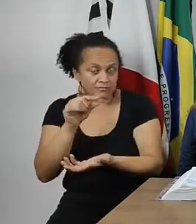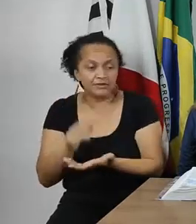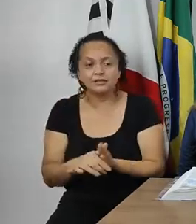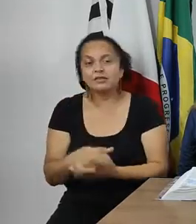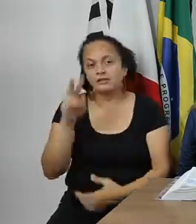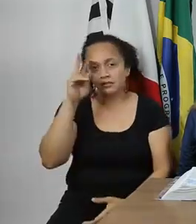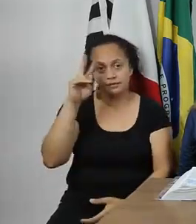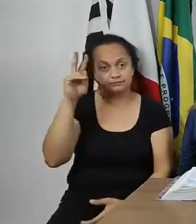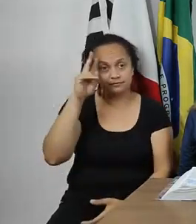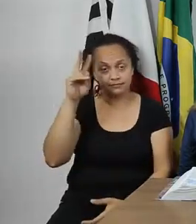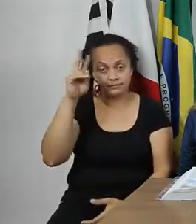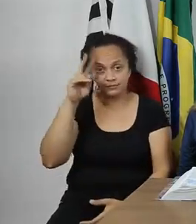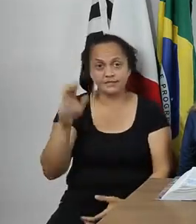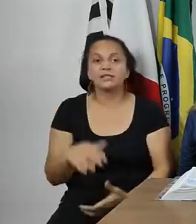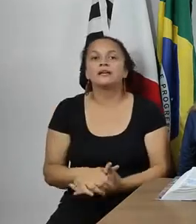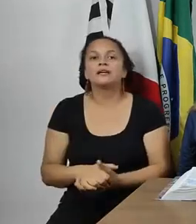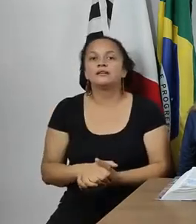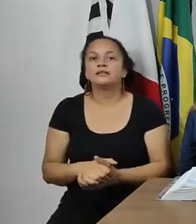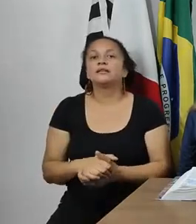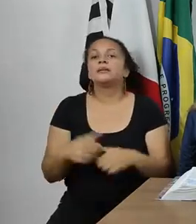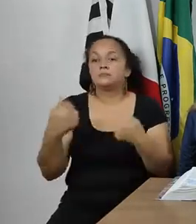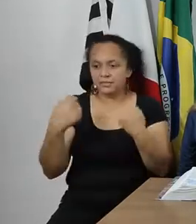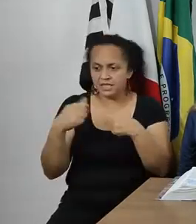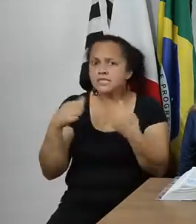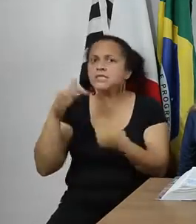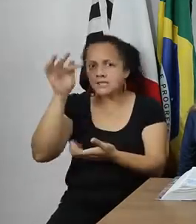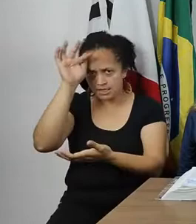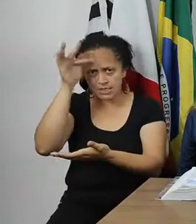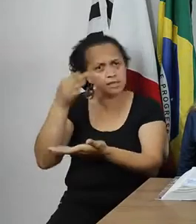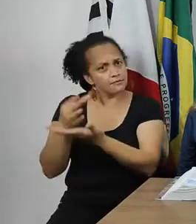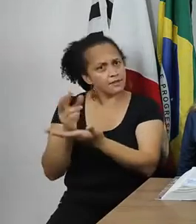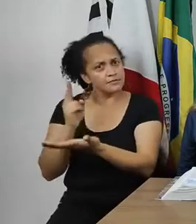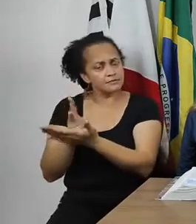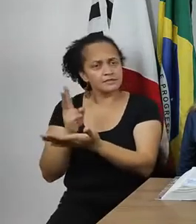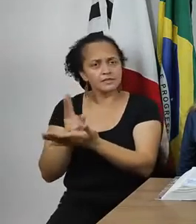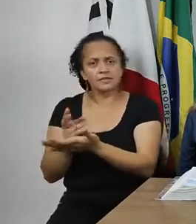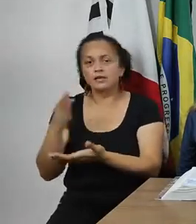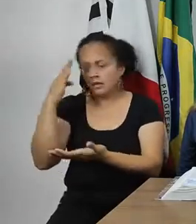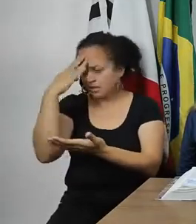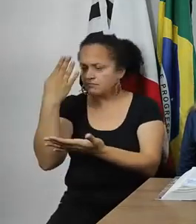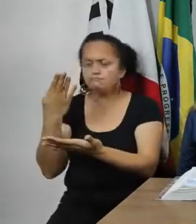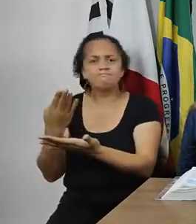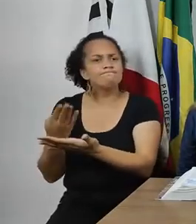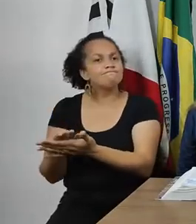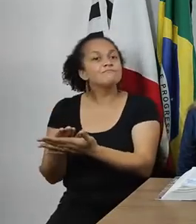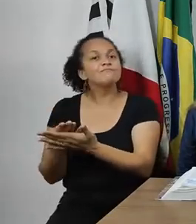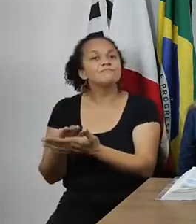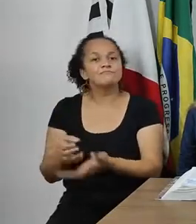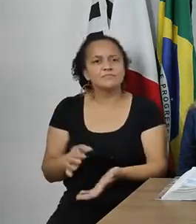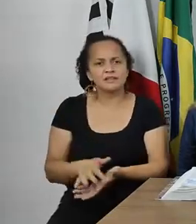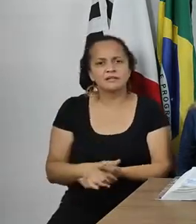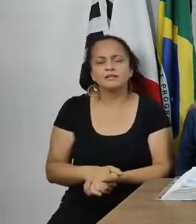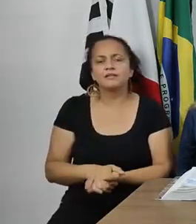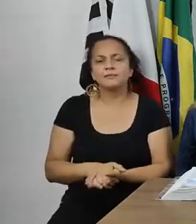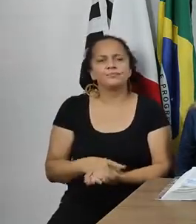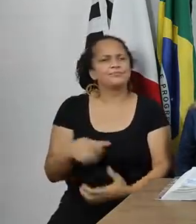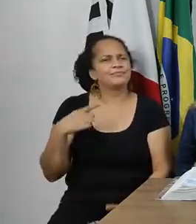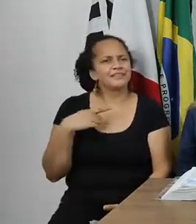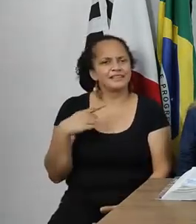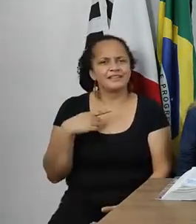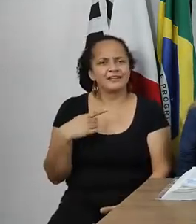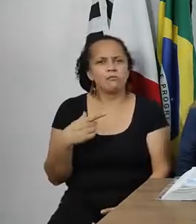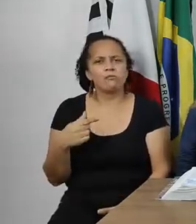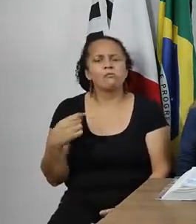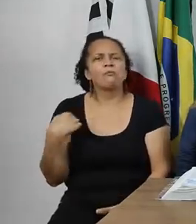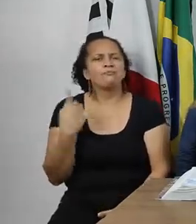fé atuou, ele creu contra a esperança, ele creu contra a esperança. Muitas vezes a gente pensa que a esperança